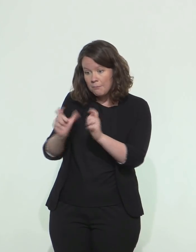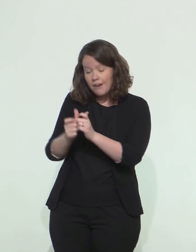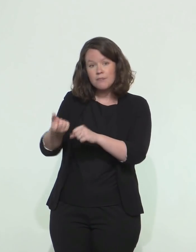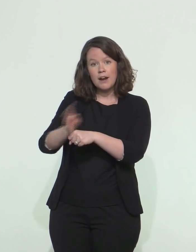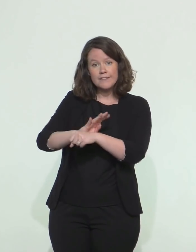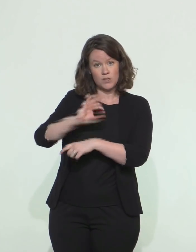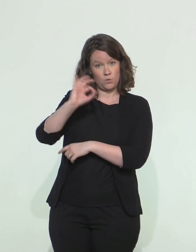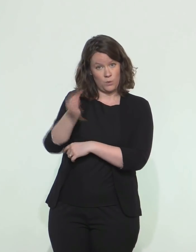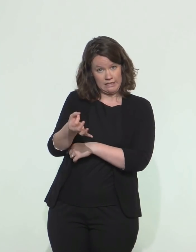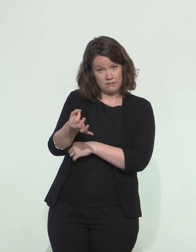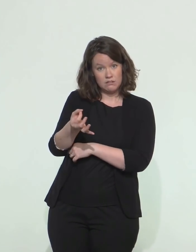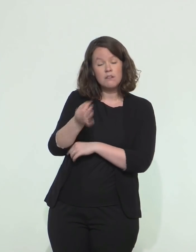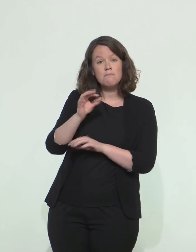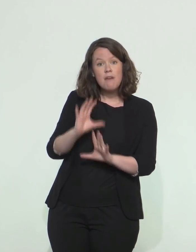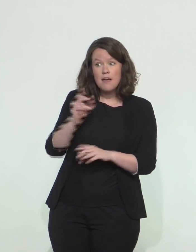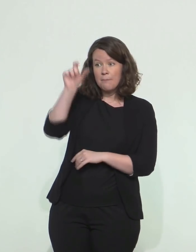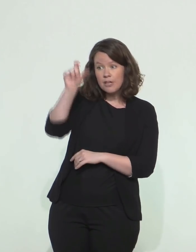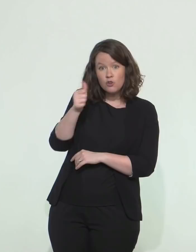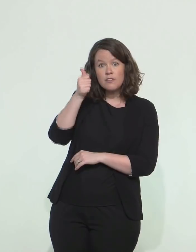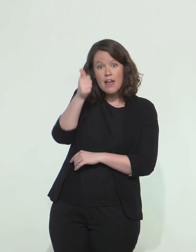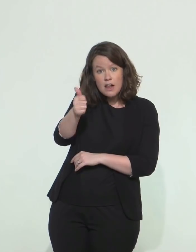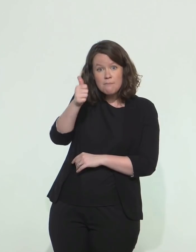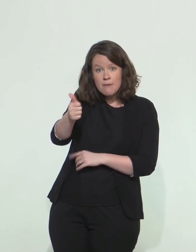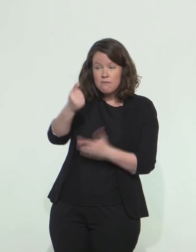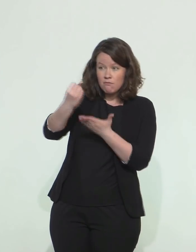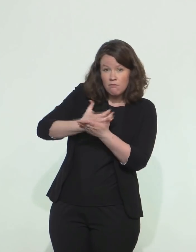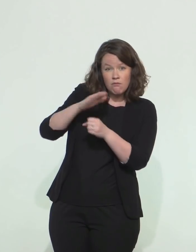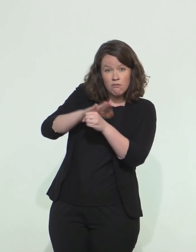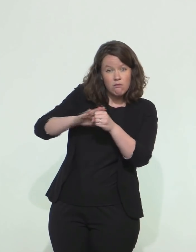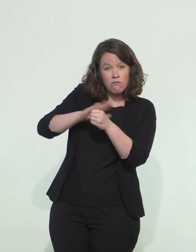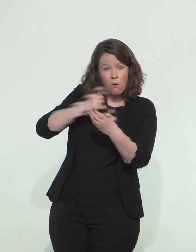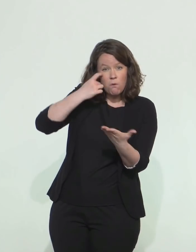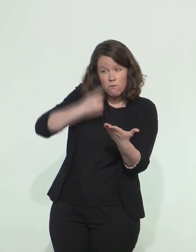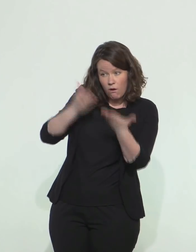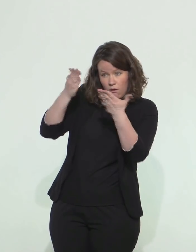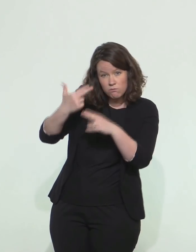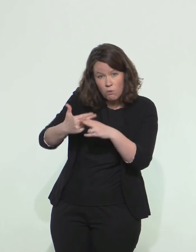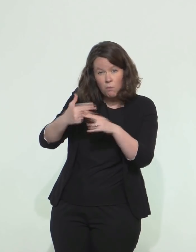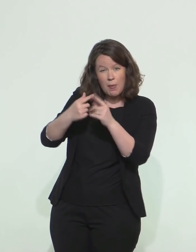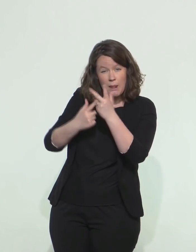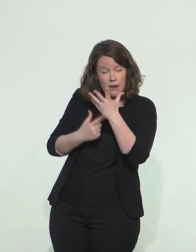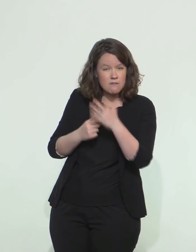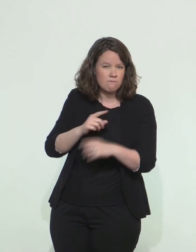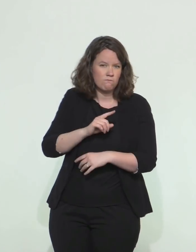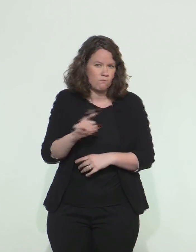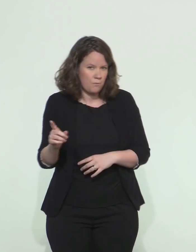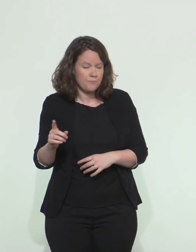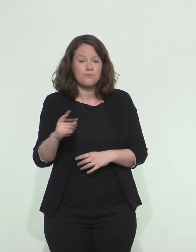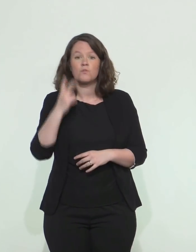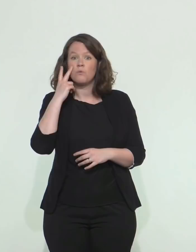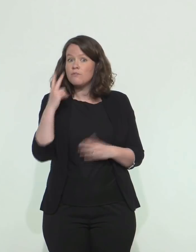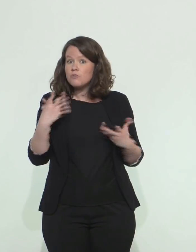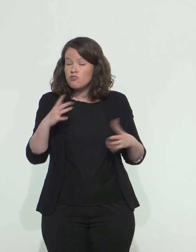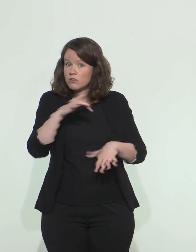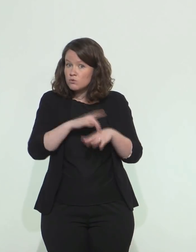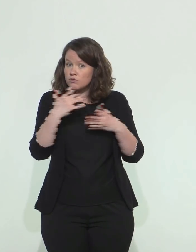encore, la seule démarche qui va être faite, et qui va être faite comme on l'a déjà fait depuis le début de l'épidémie, Parce que je vous rappelle que nous l'avions fait pour les cas groupés dans l'Oise, nous l'avions